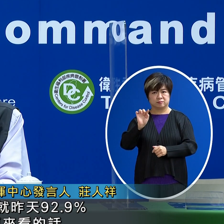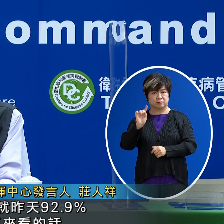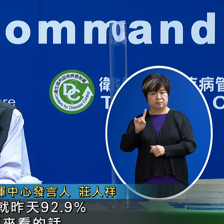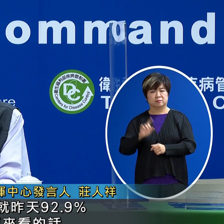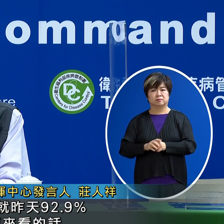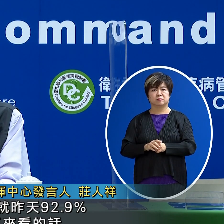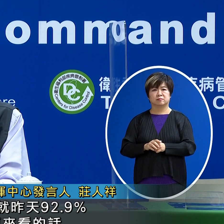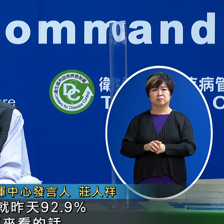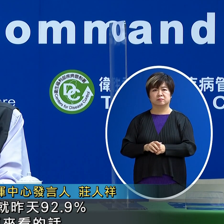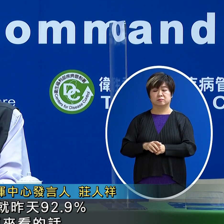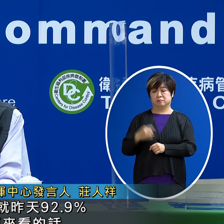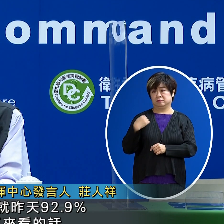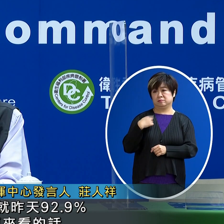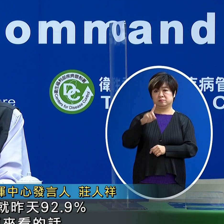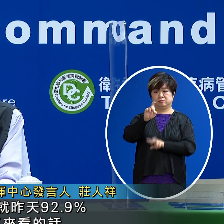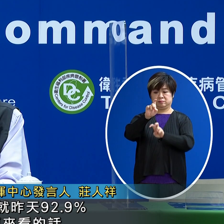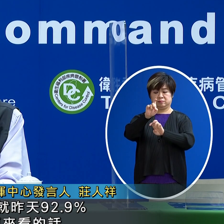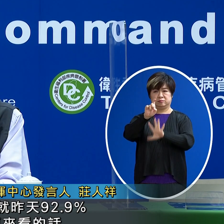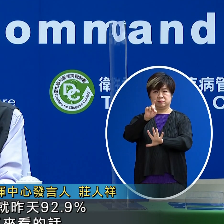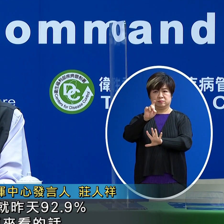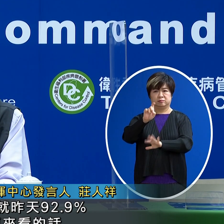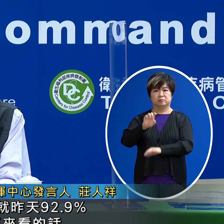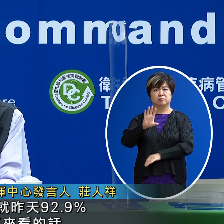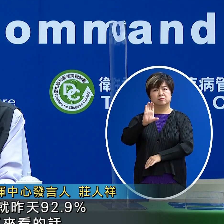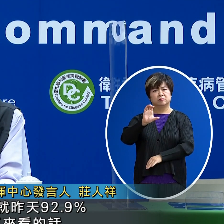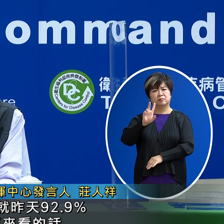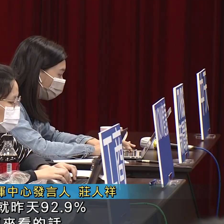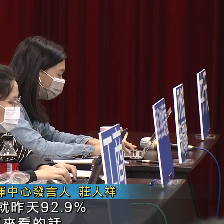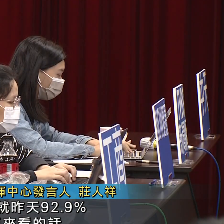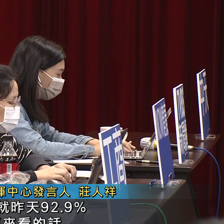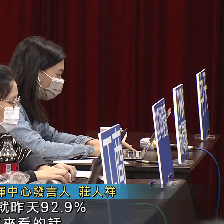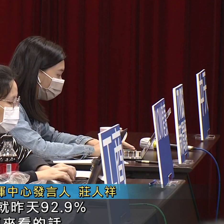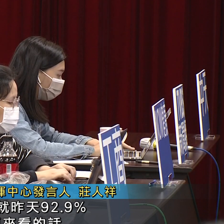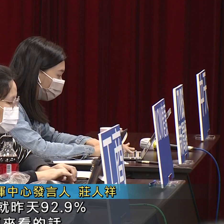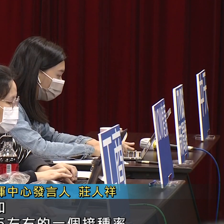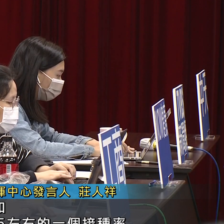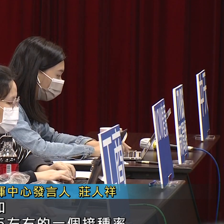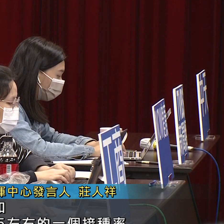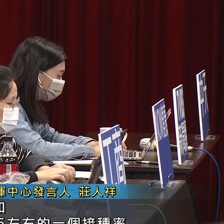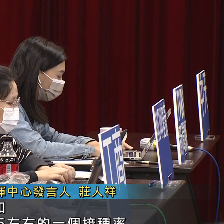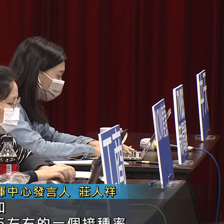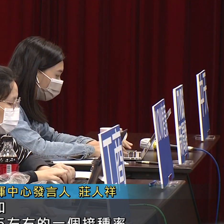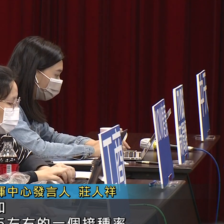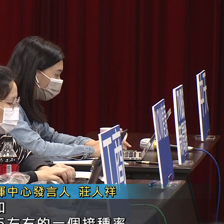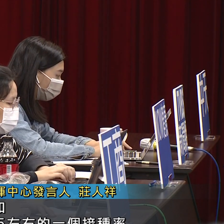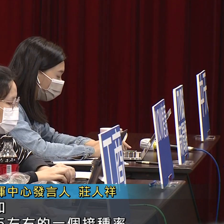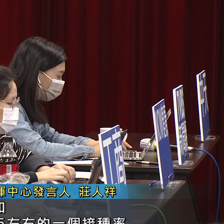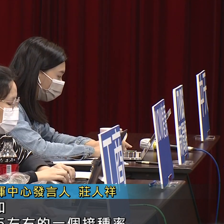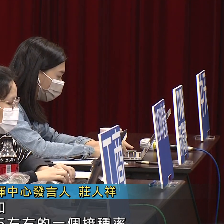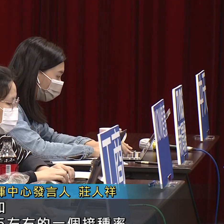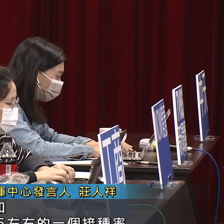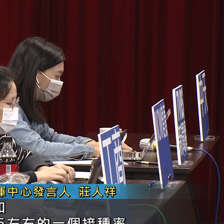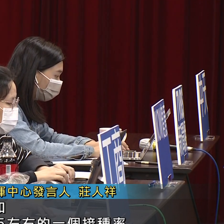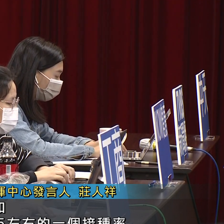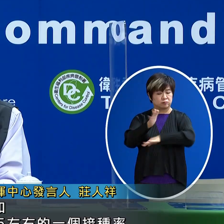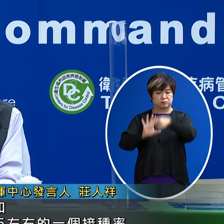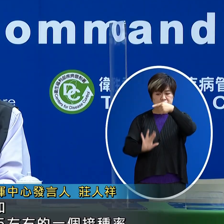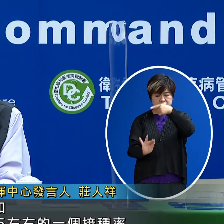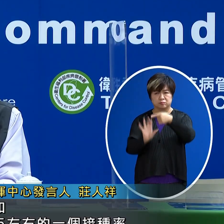第25号就昨天92.9%，所以可能明天再来看的话，这个 25号还会再增加，目前看得